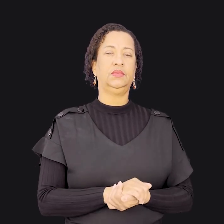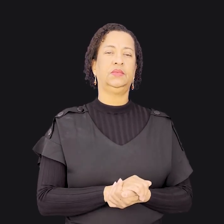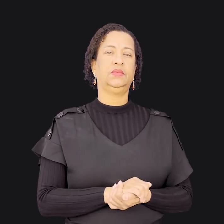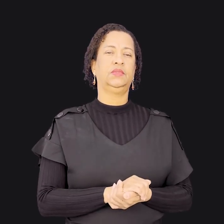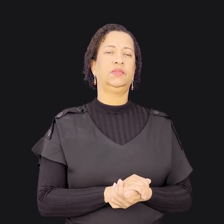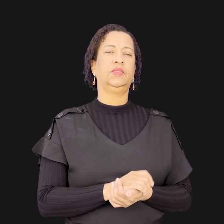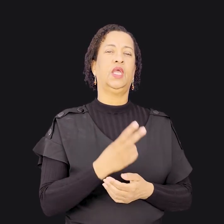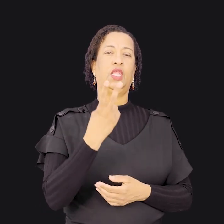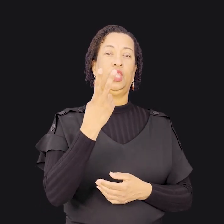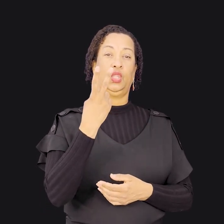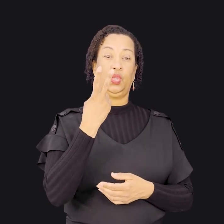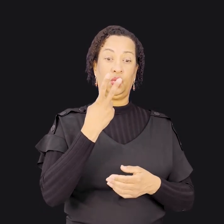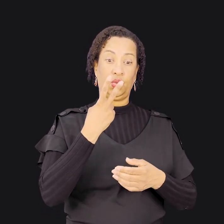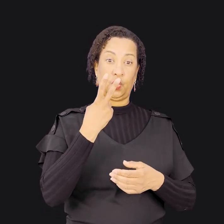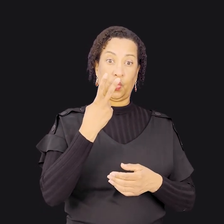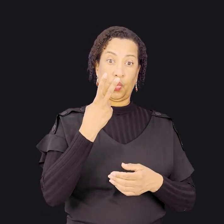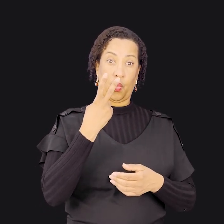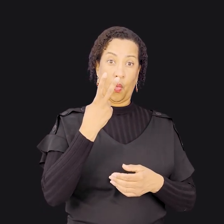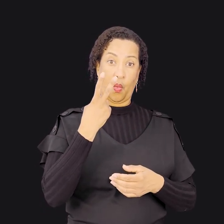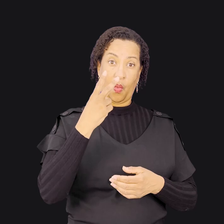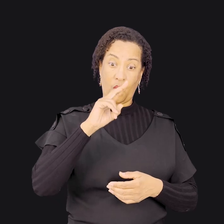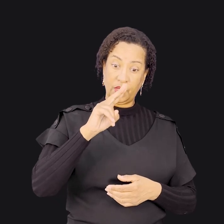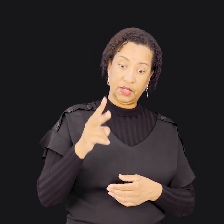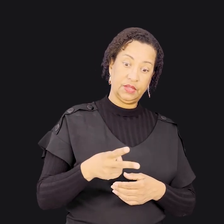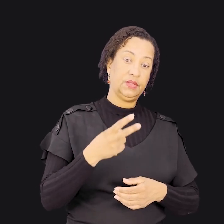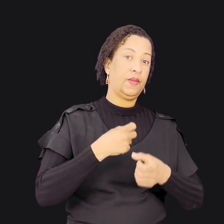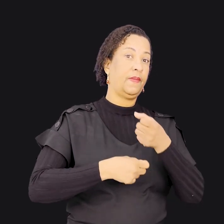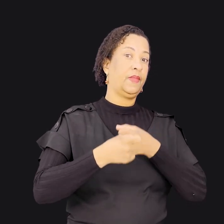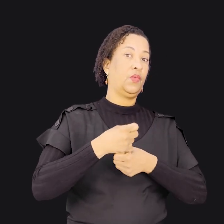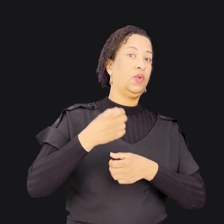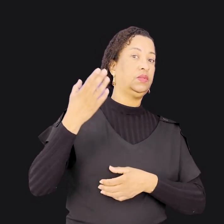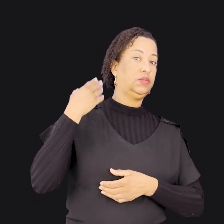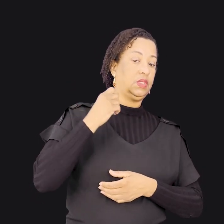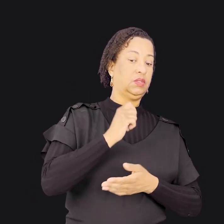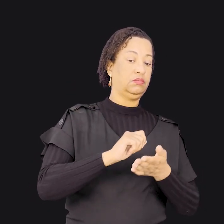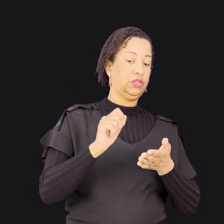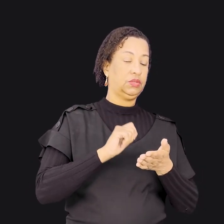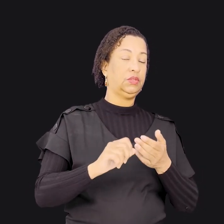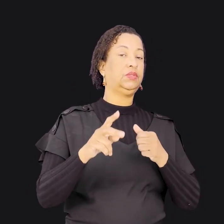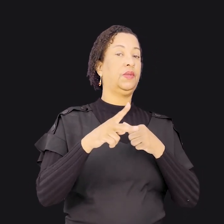e foi escrito 2000 anos atrás por um pescador analfabeto. Há 2000